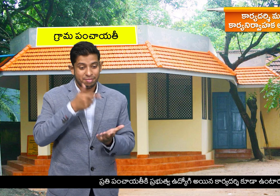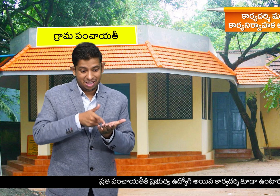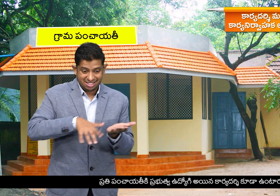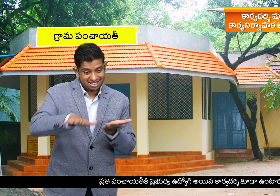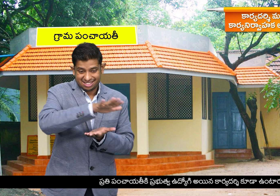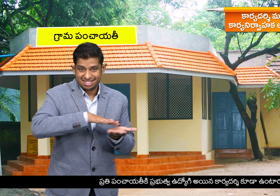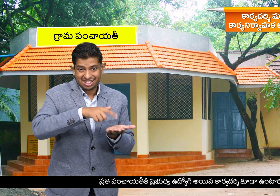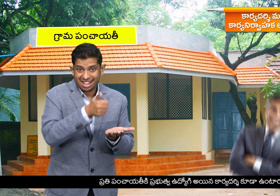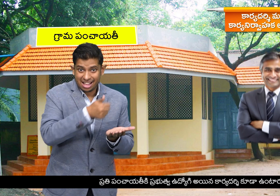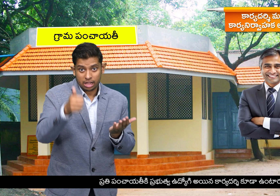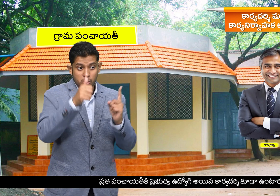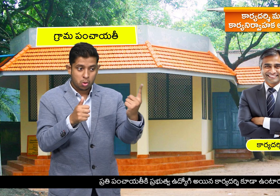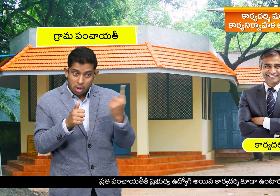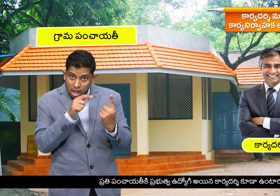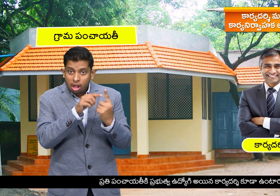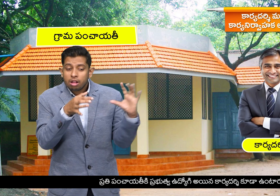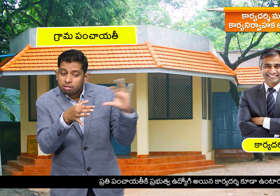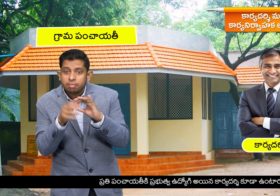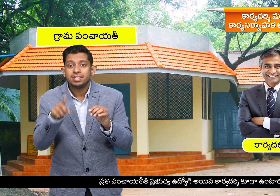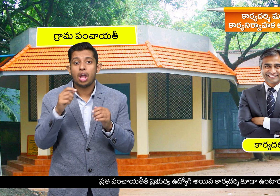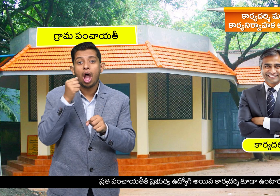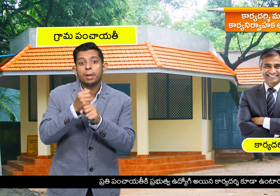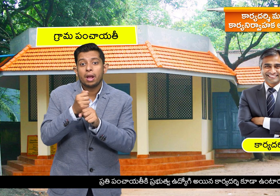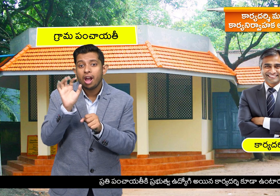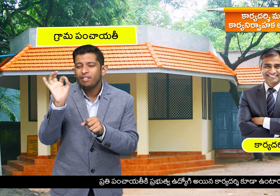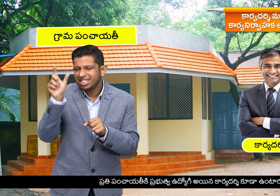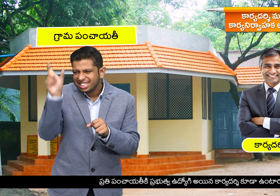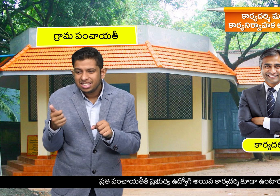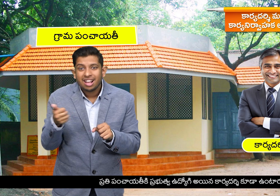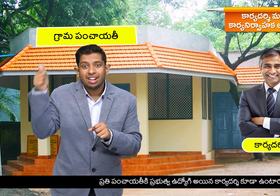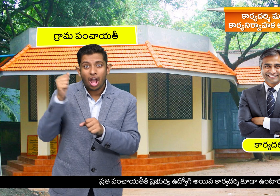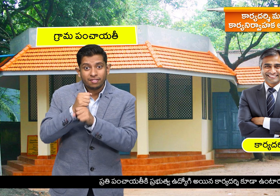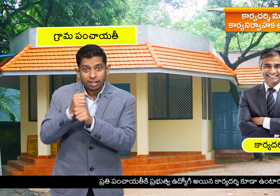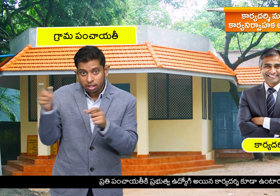ప్రతి పంచాయతీకి ప్రభుత్వ ఉద్యోగి అయిన కార్యదర్శి కూడా ఉంటారు.